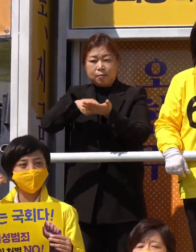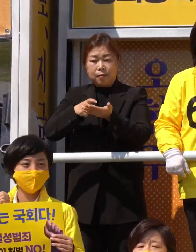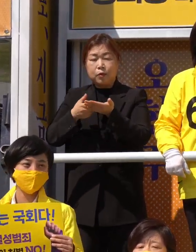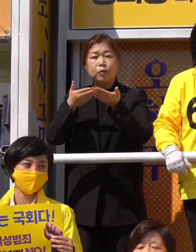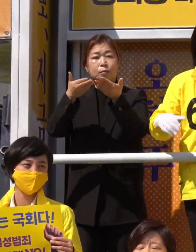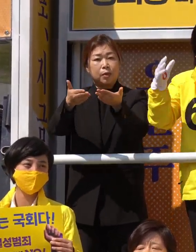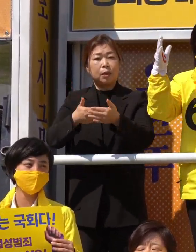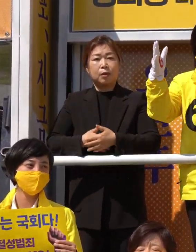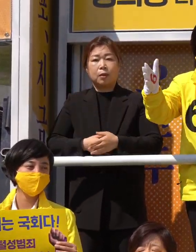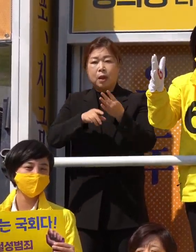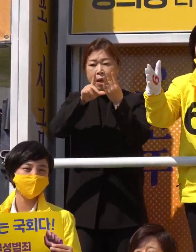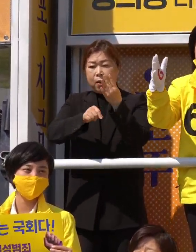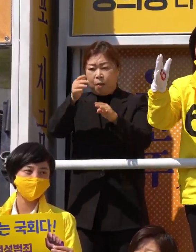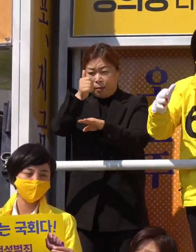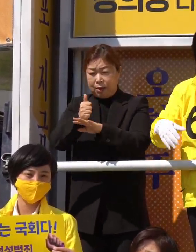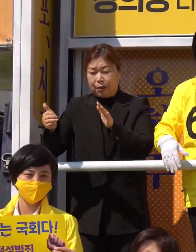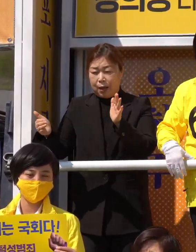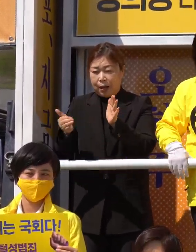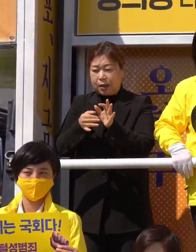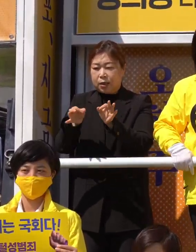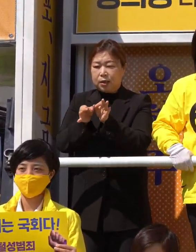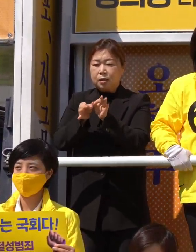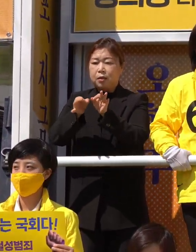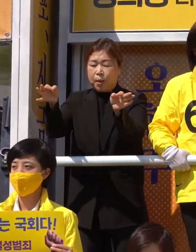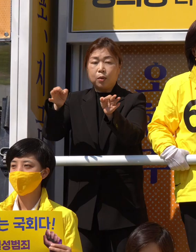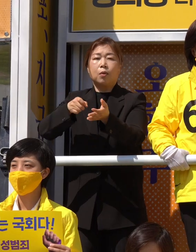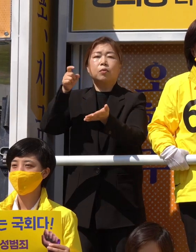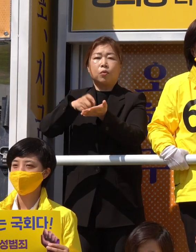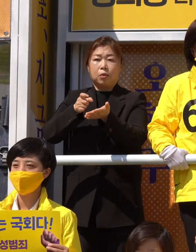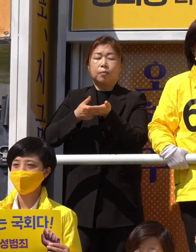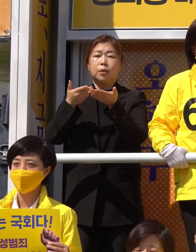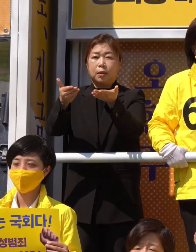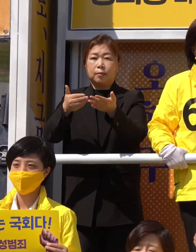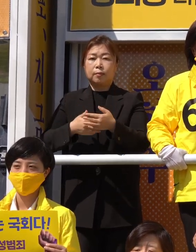촉구합니다. 4월 말까지 지급하도록 주문합니다.